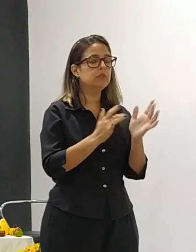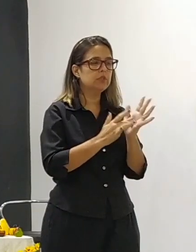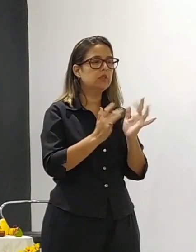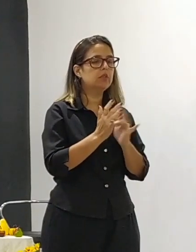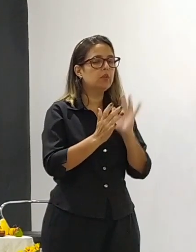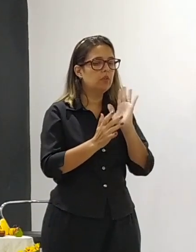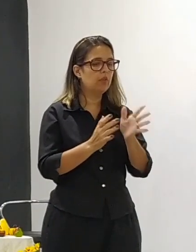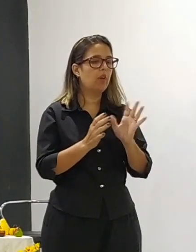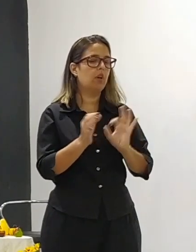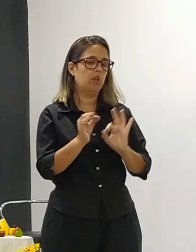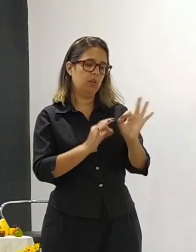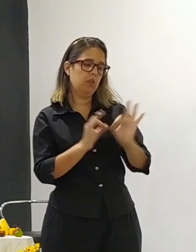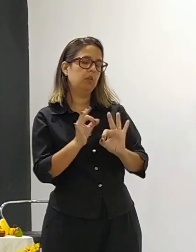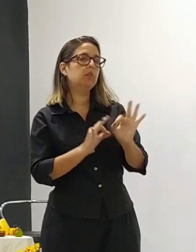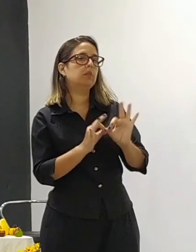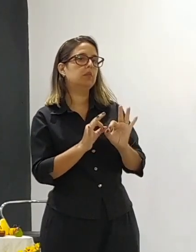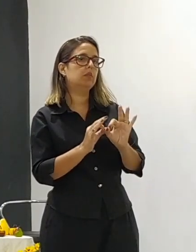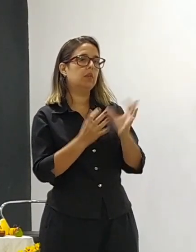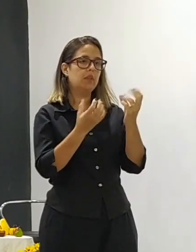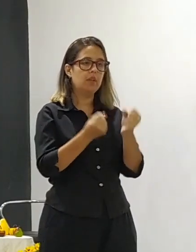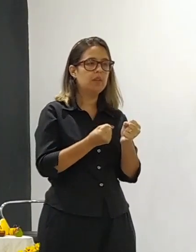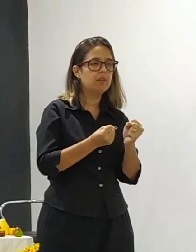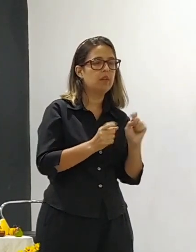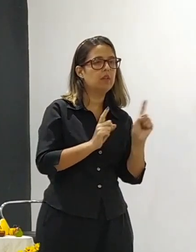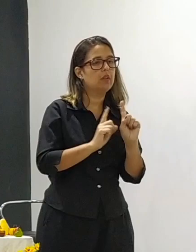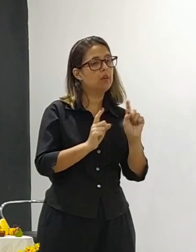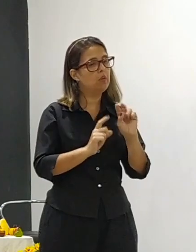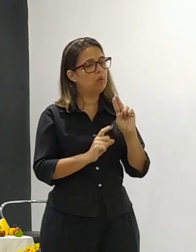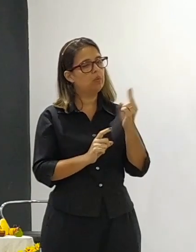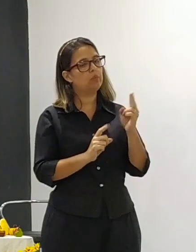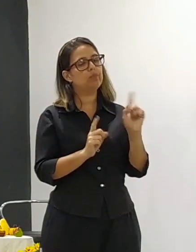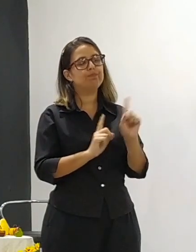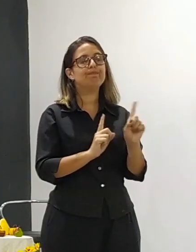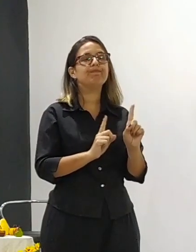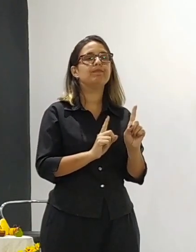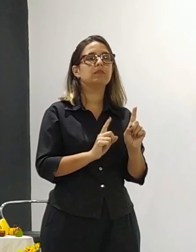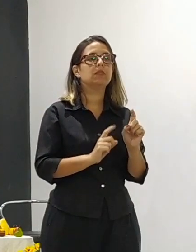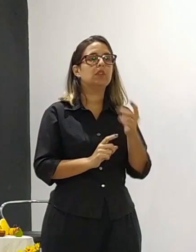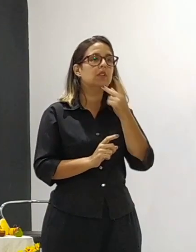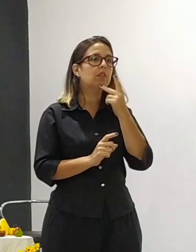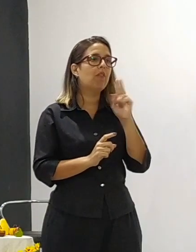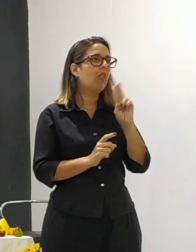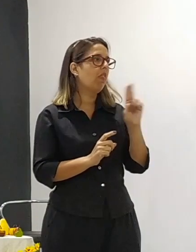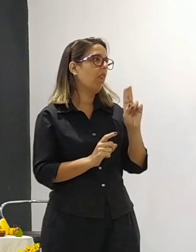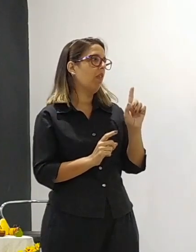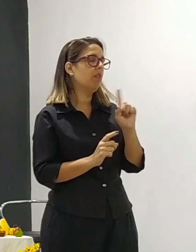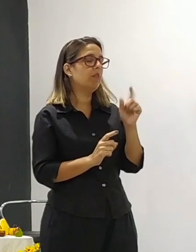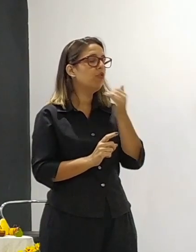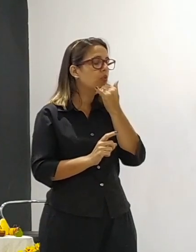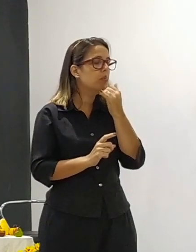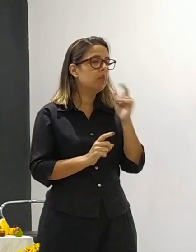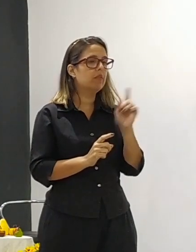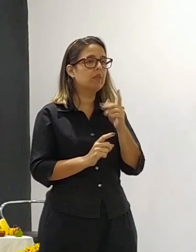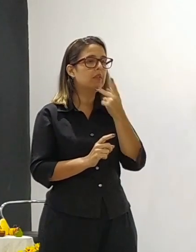isso. E você pode aceitar ou não, você pode dizer sim ou não. Mas se você dizer não para Jesus, você está pecando.